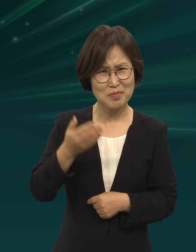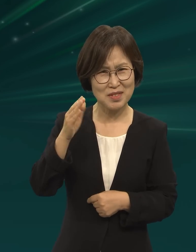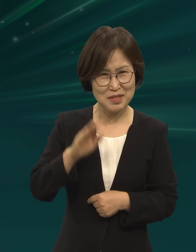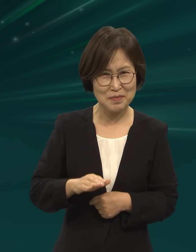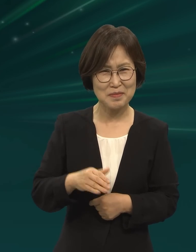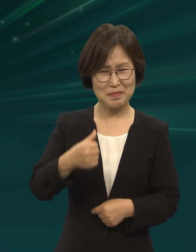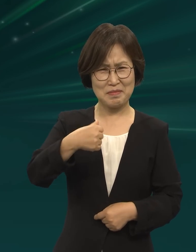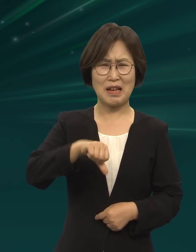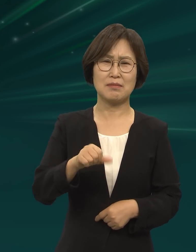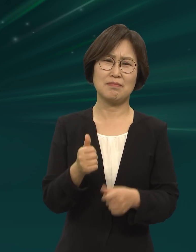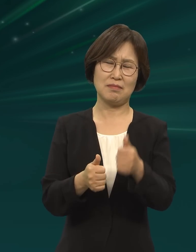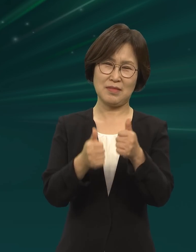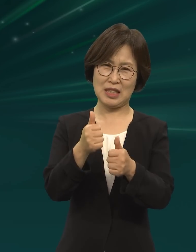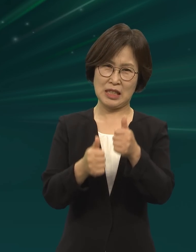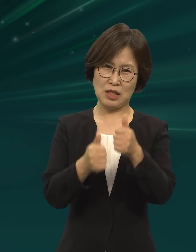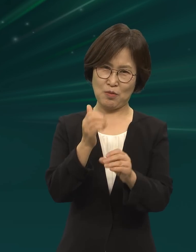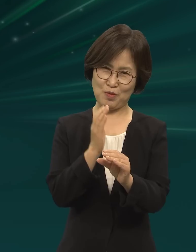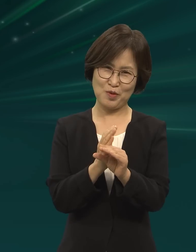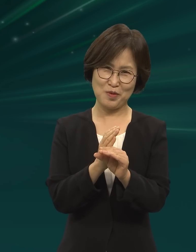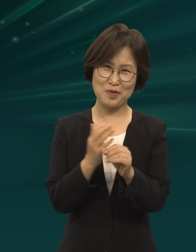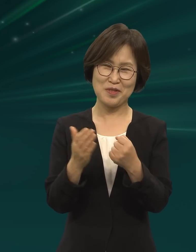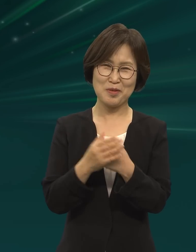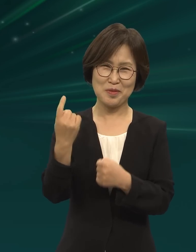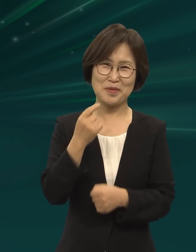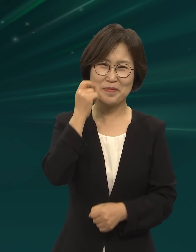못 오게 했습니다.